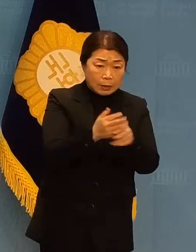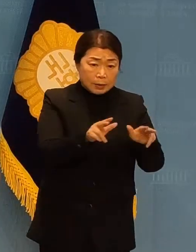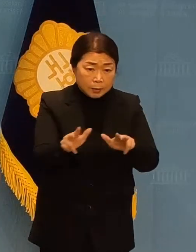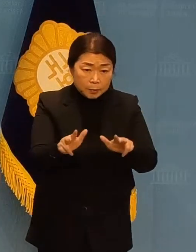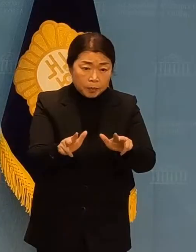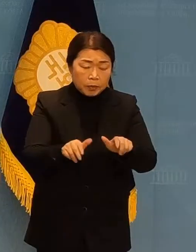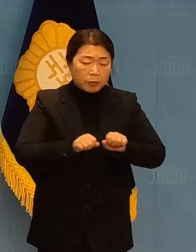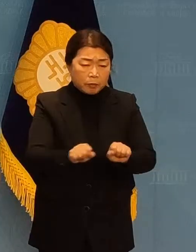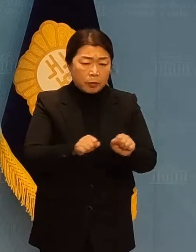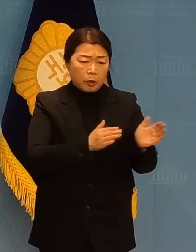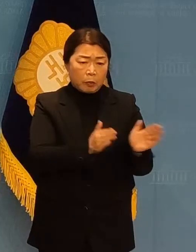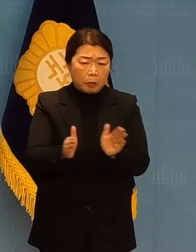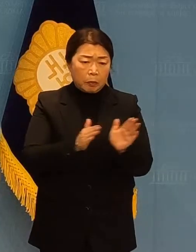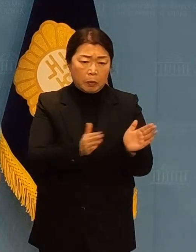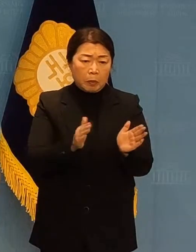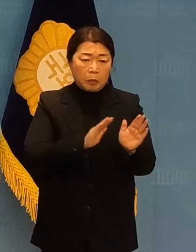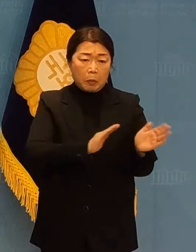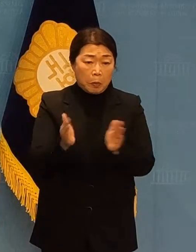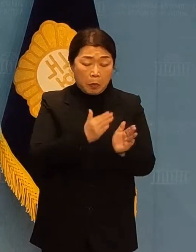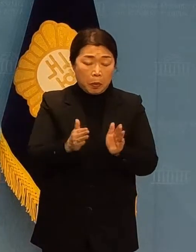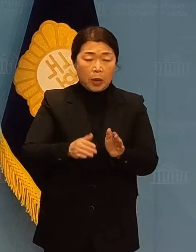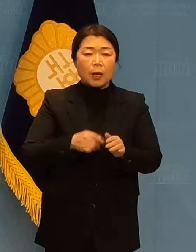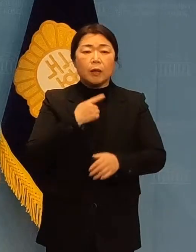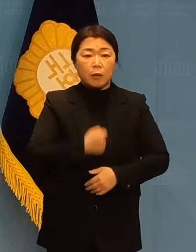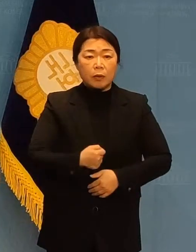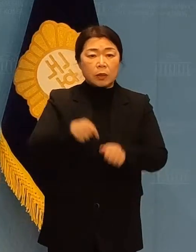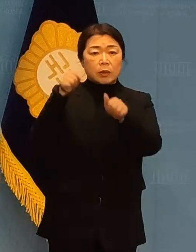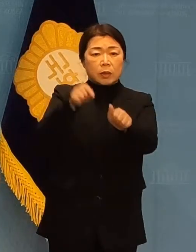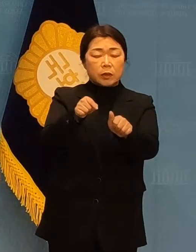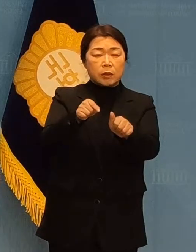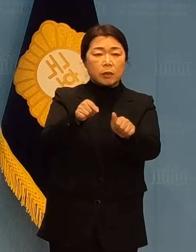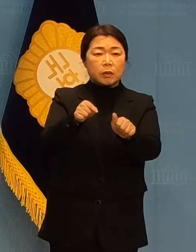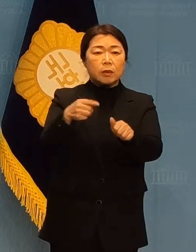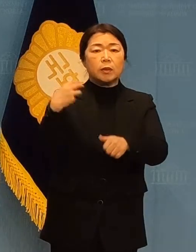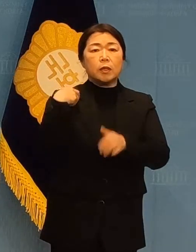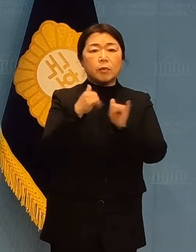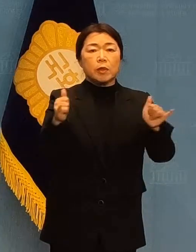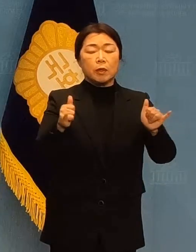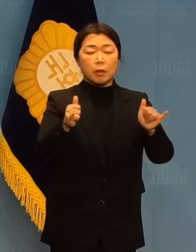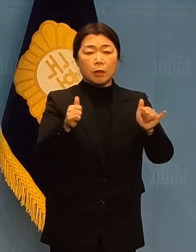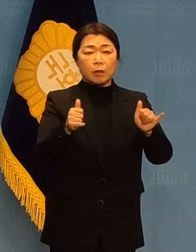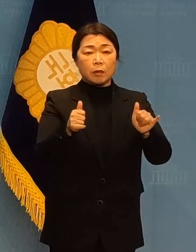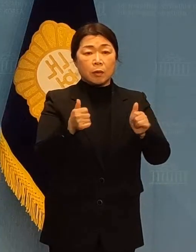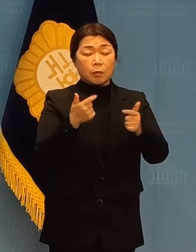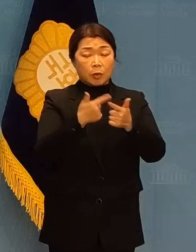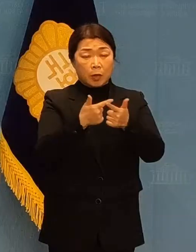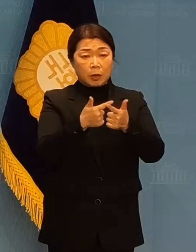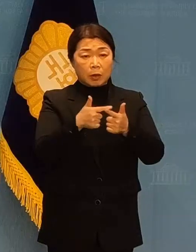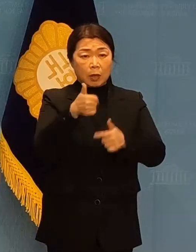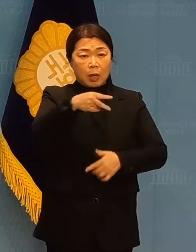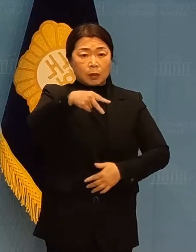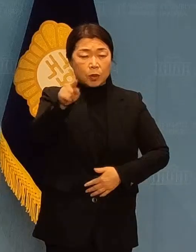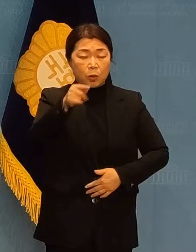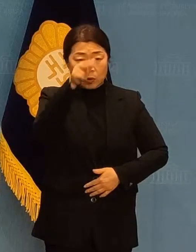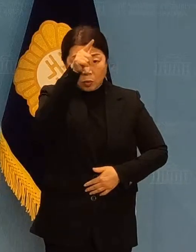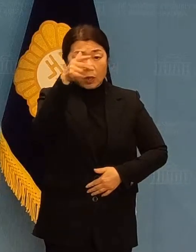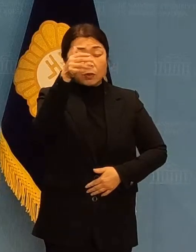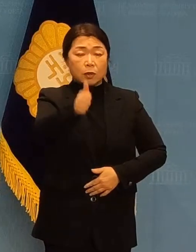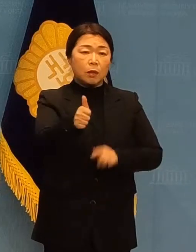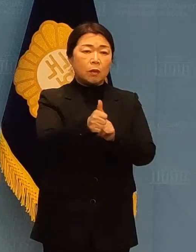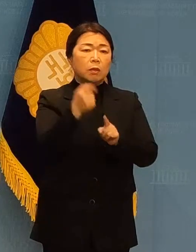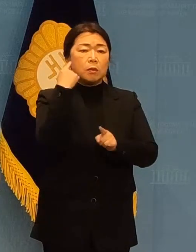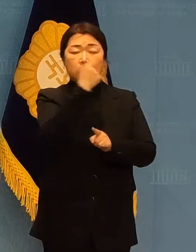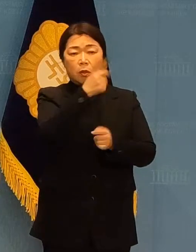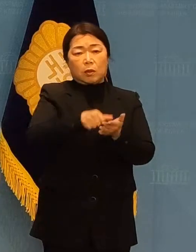현장 정리를 지시한 1차 책임자 옥영미 부산 강서경찰서장을 증거인멸